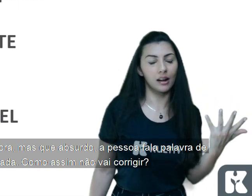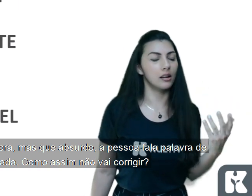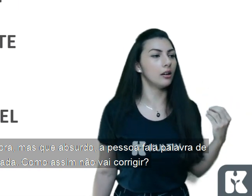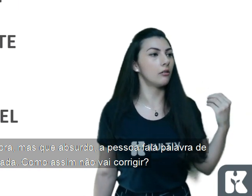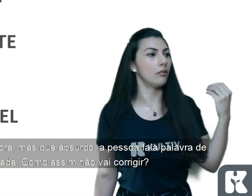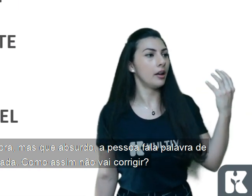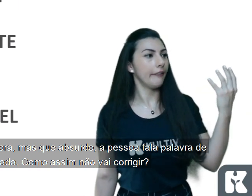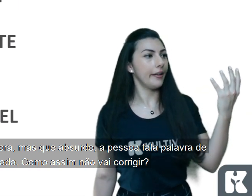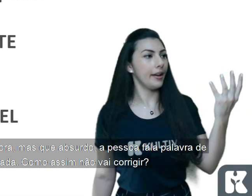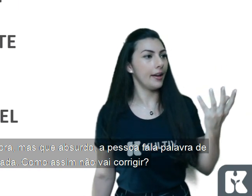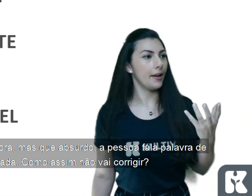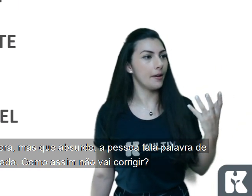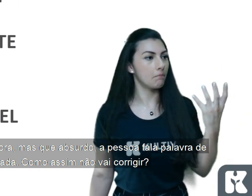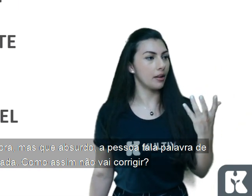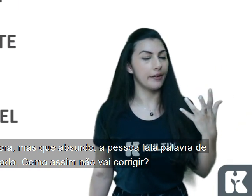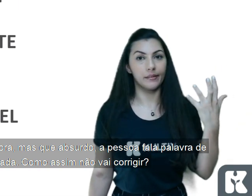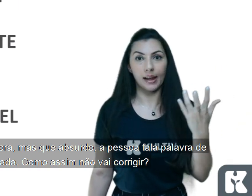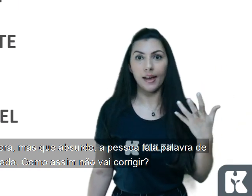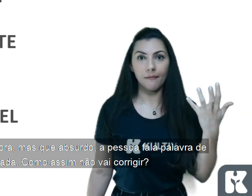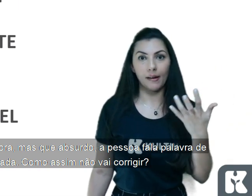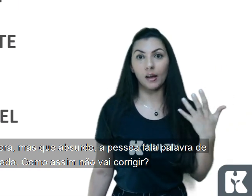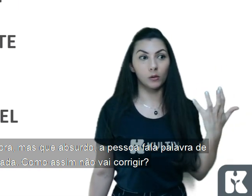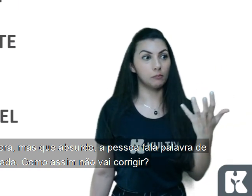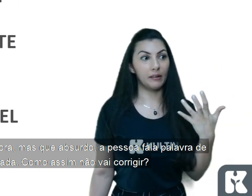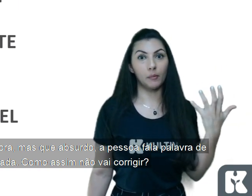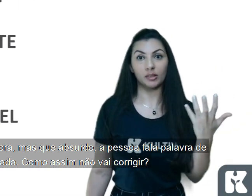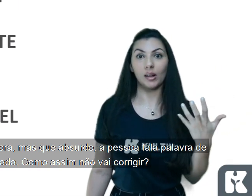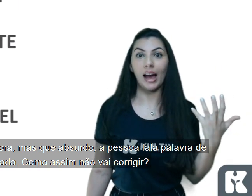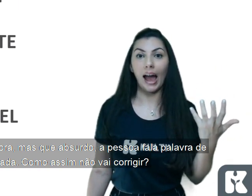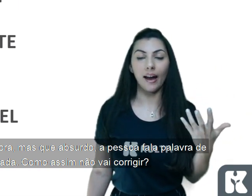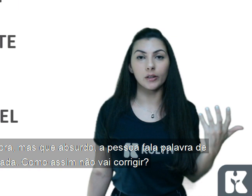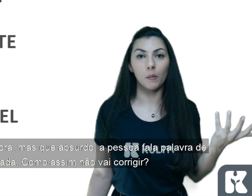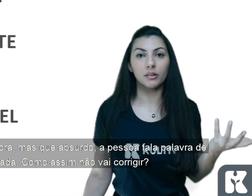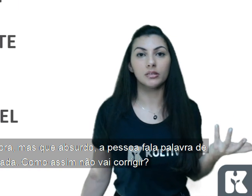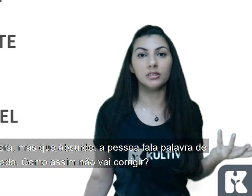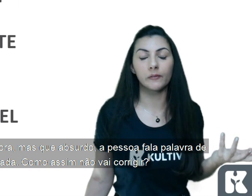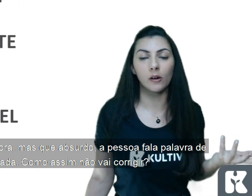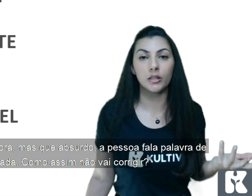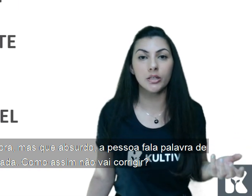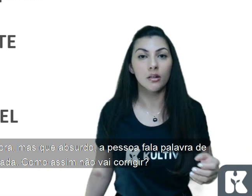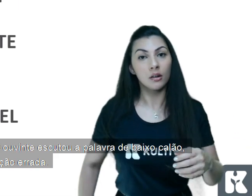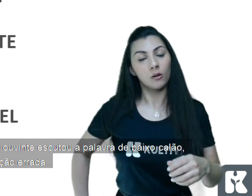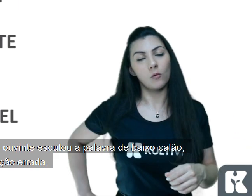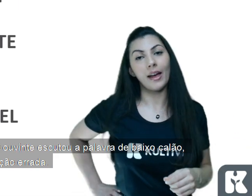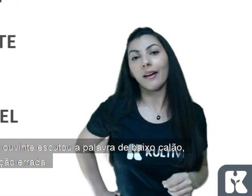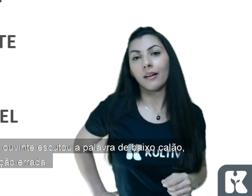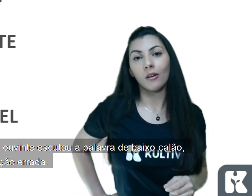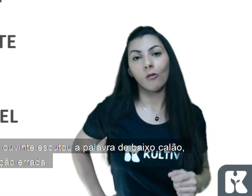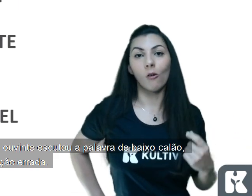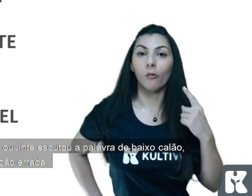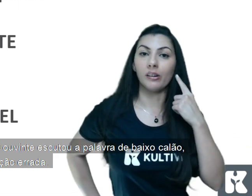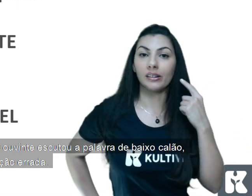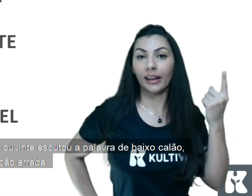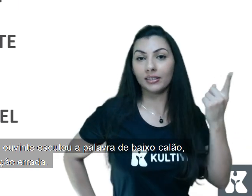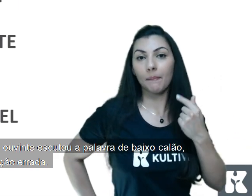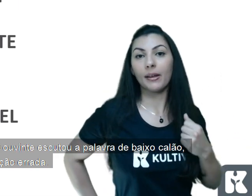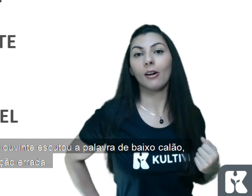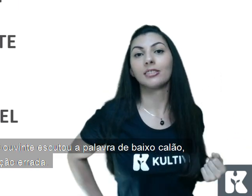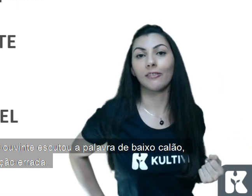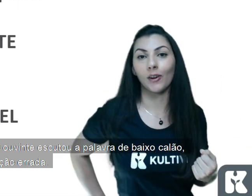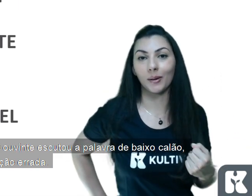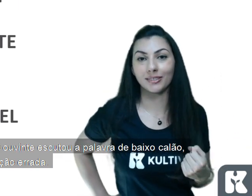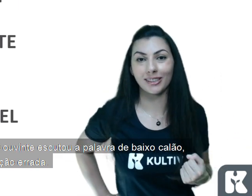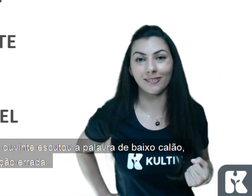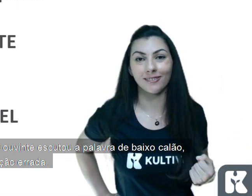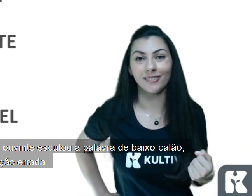baixo calão, né, fala uma informação errada, como assim que não vai corrigir? Ué, o ouvinte recebeu